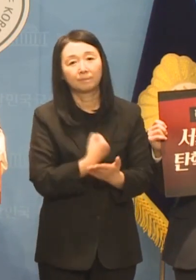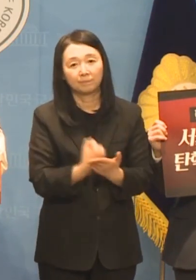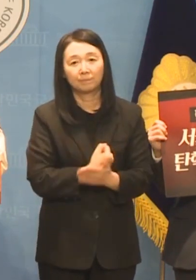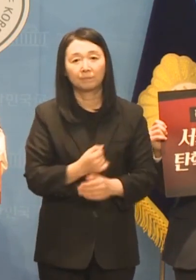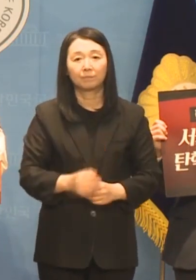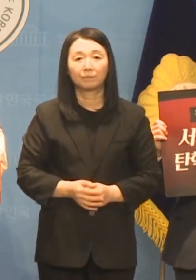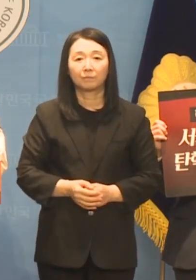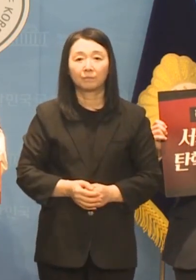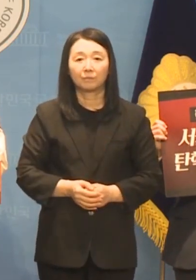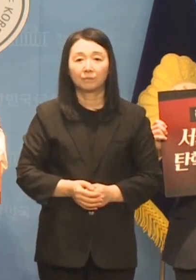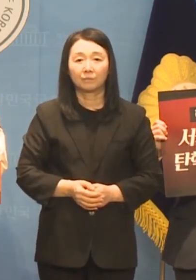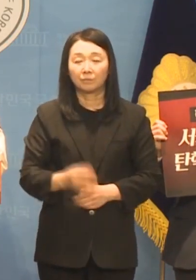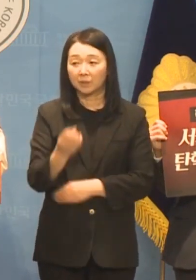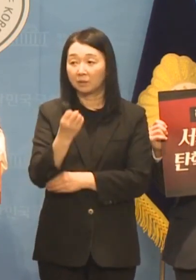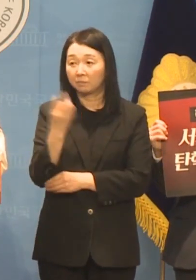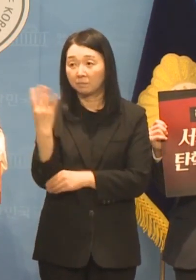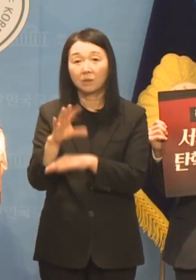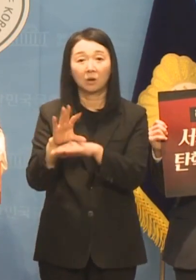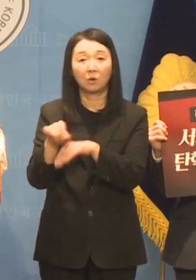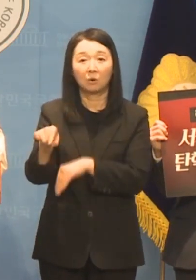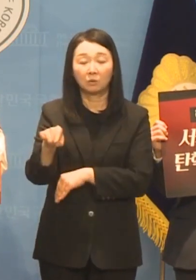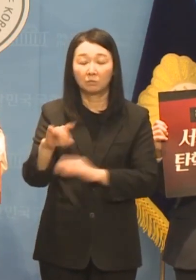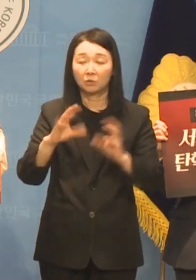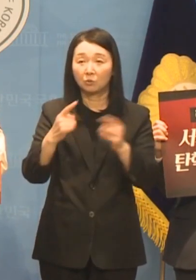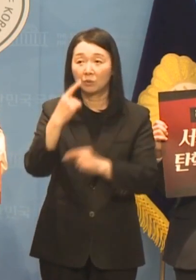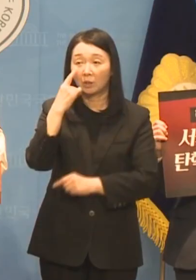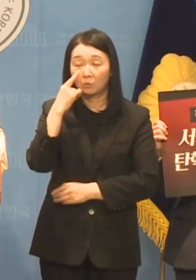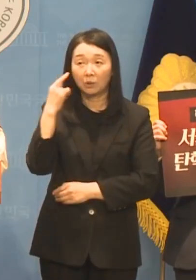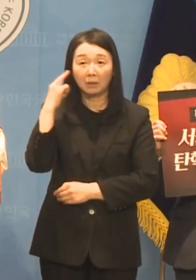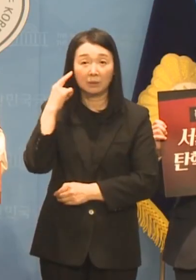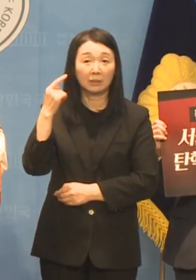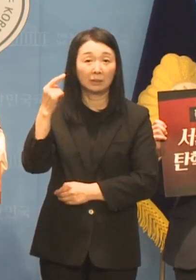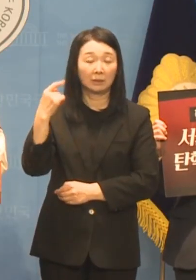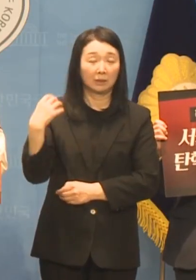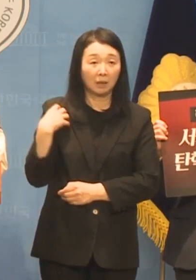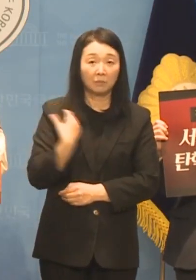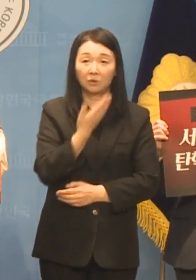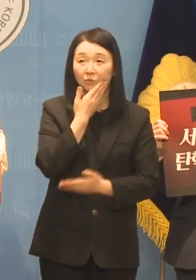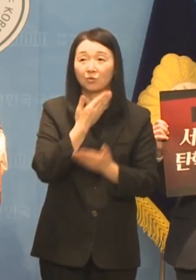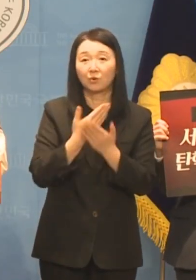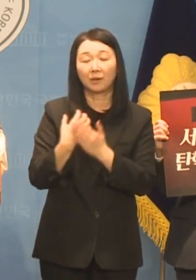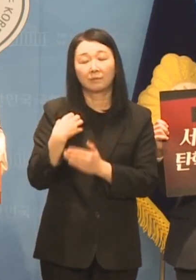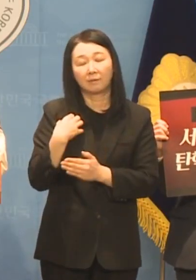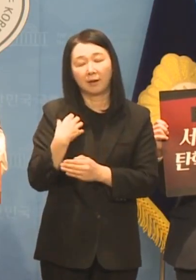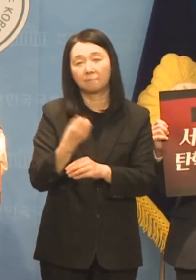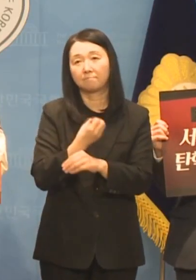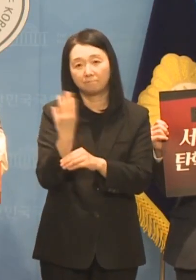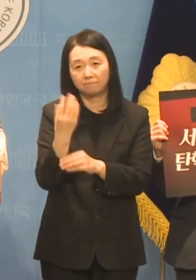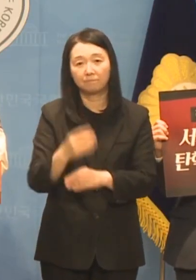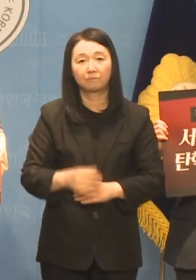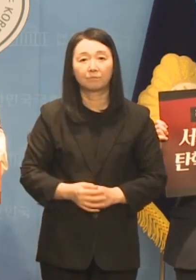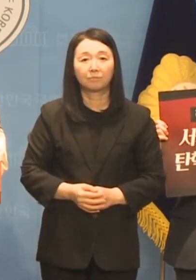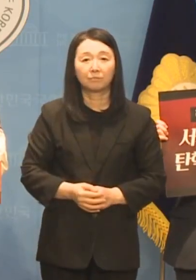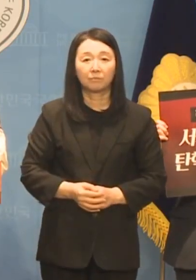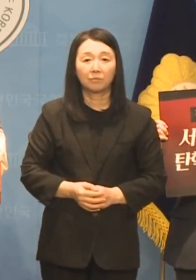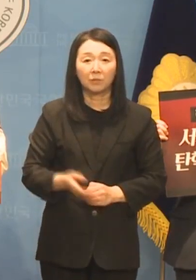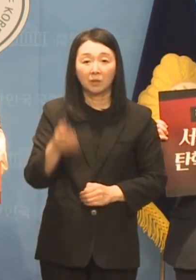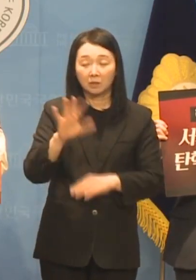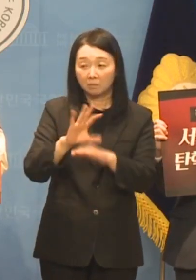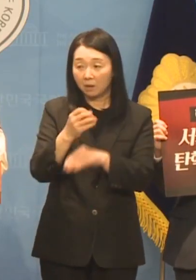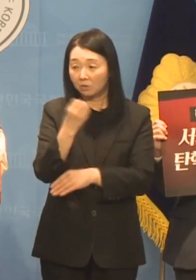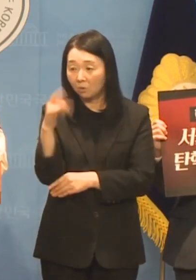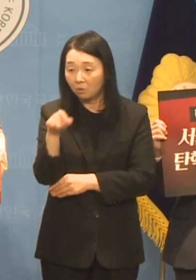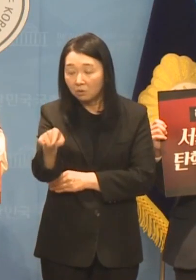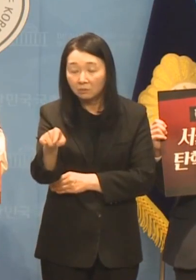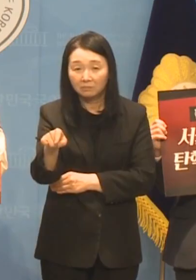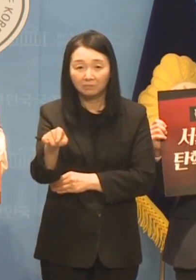뿐입니다. 언론은 국민의 눈과 귀를 장담하는 매우 중요한 역할을 하는 기관입니다. 그런데 언론이